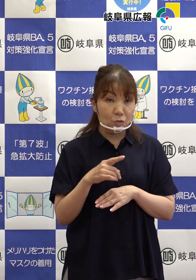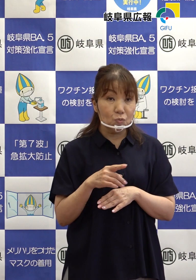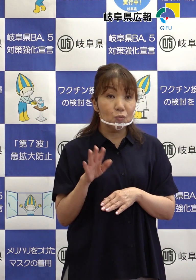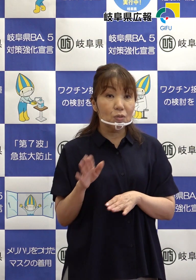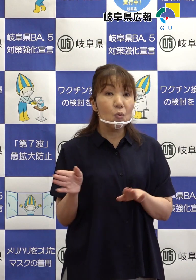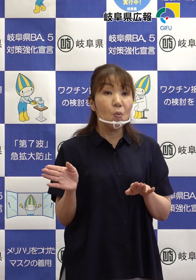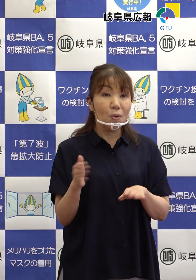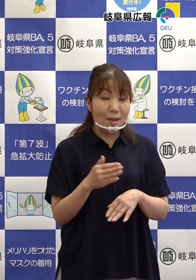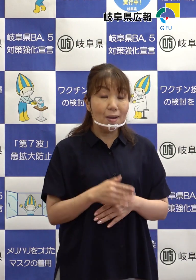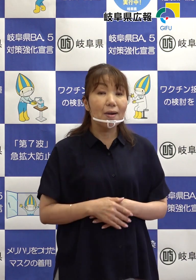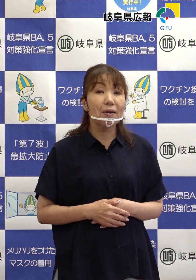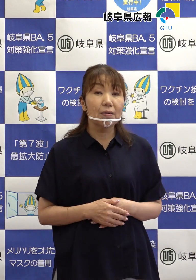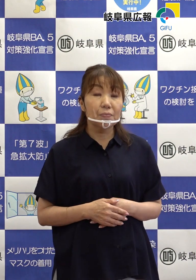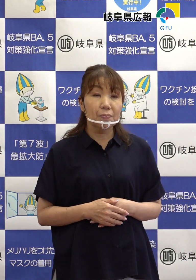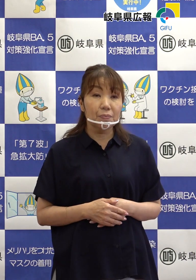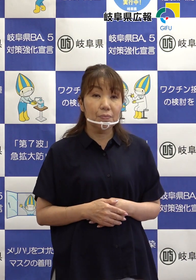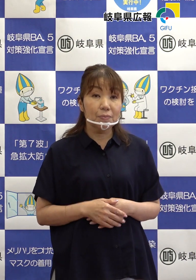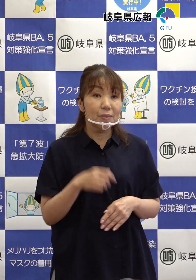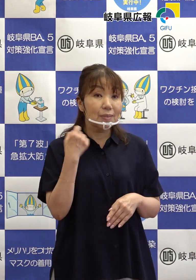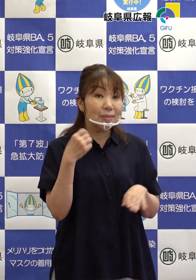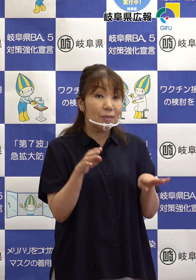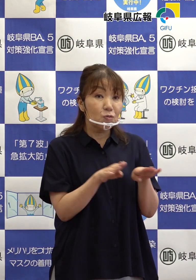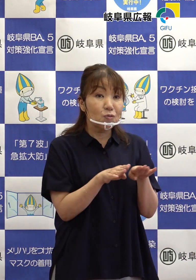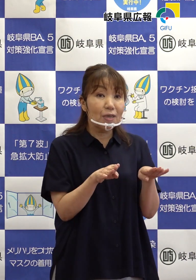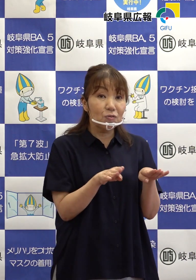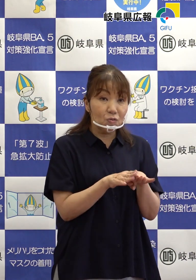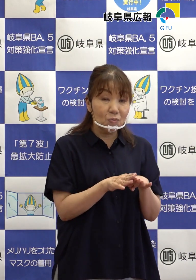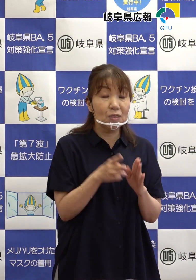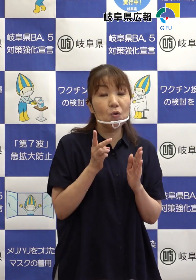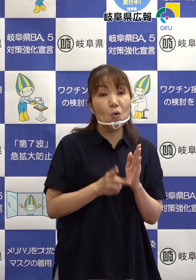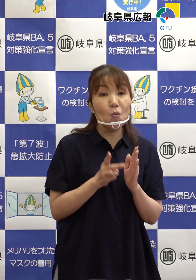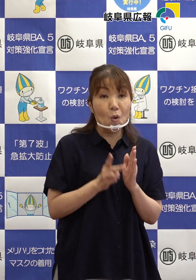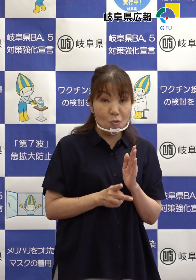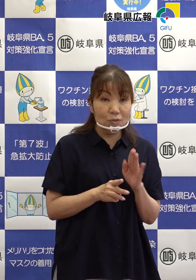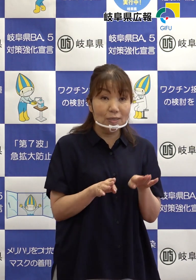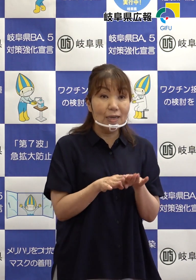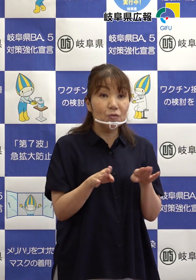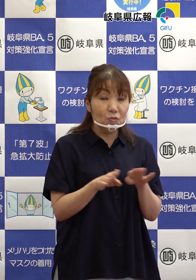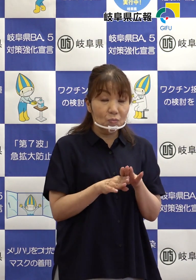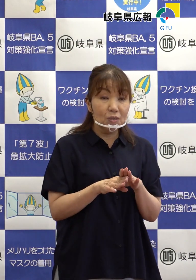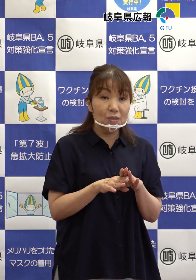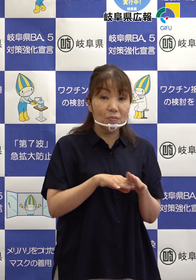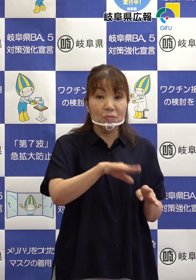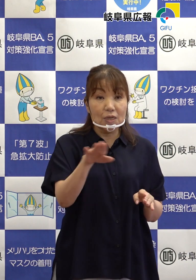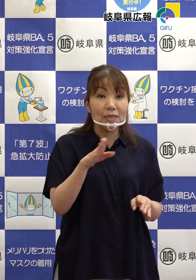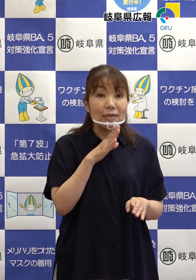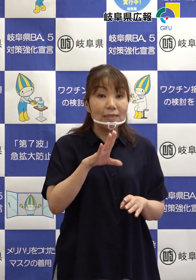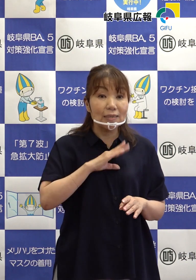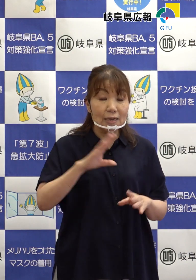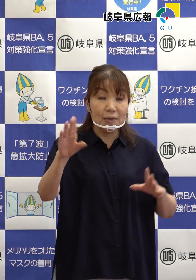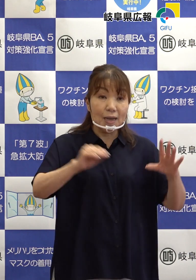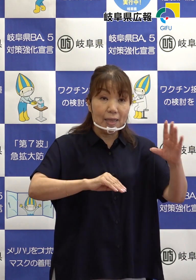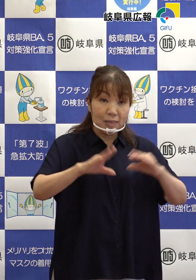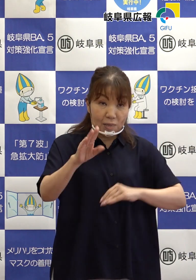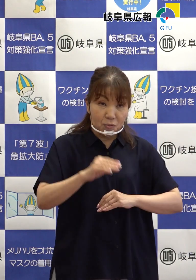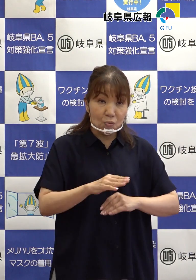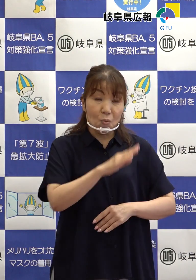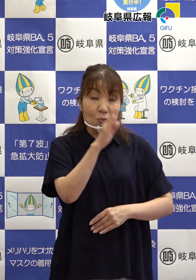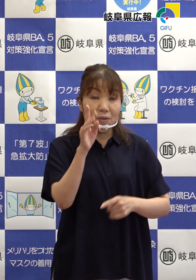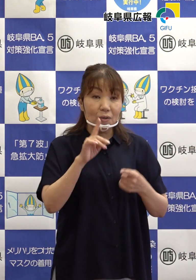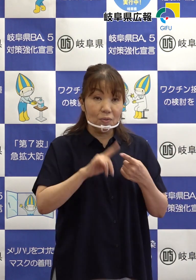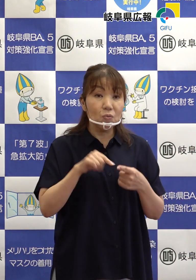これから夏休みお盆休み規制音楽会いたしますのでそこを伸びていくというん